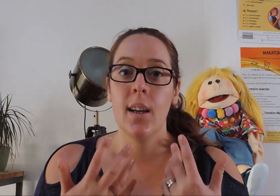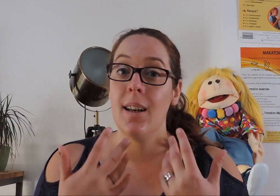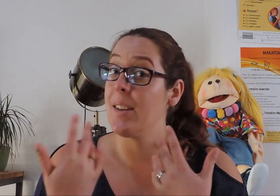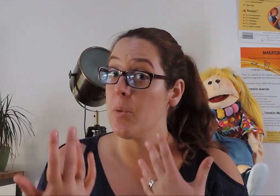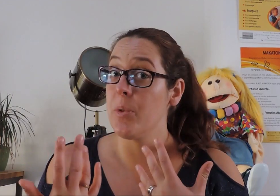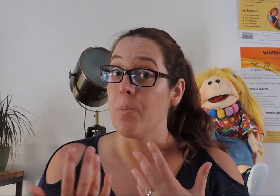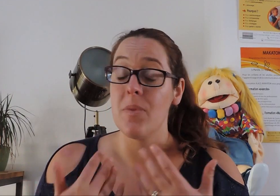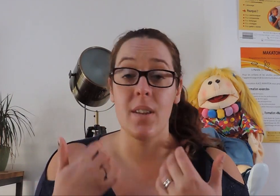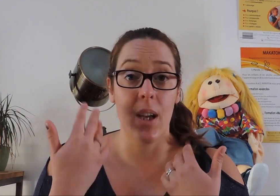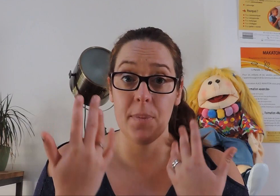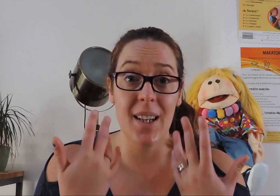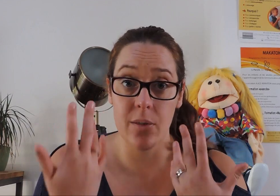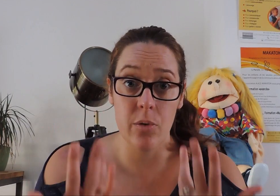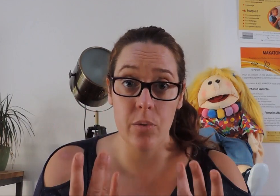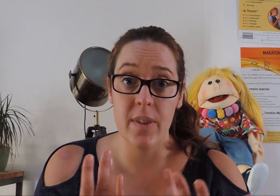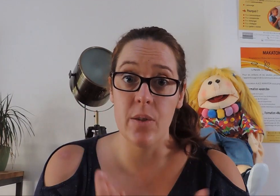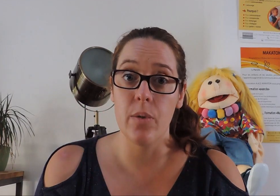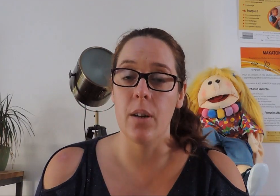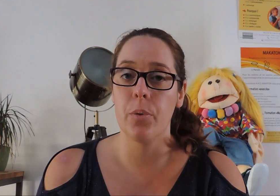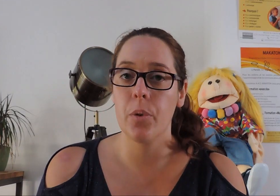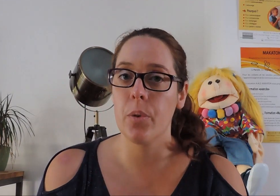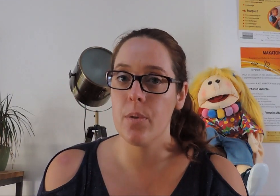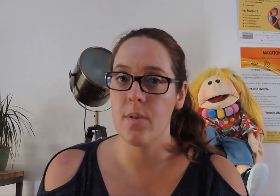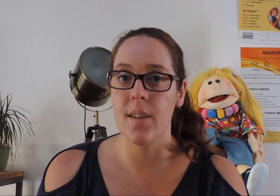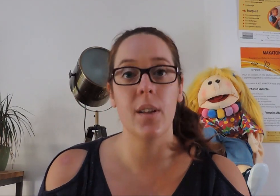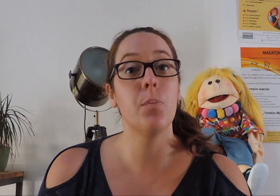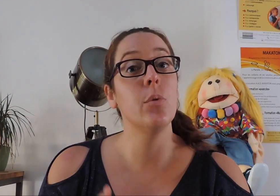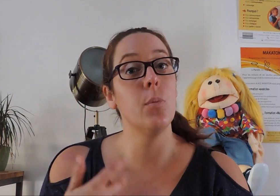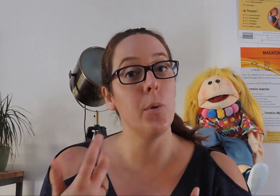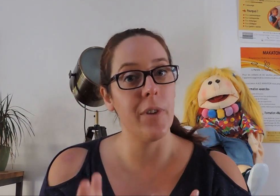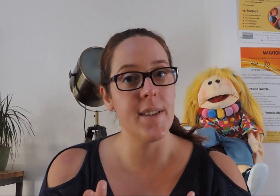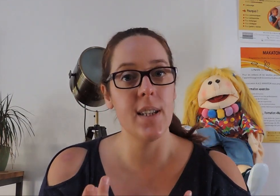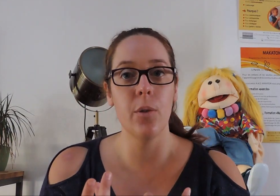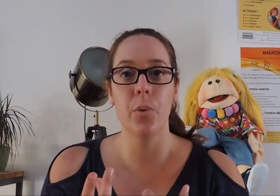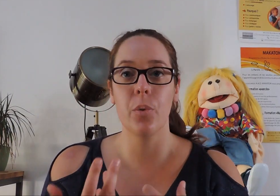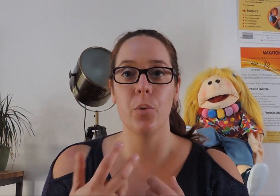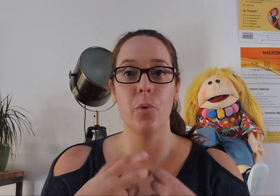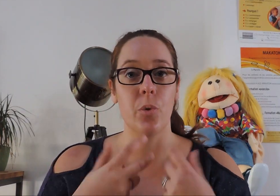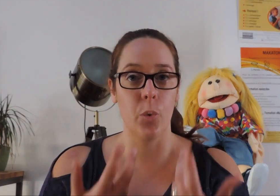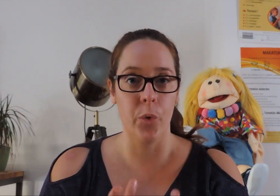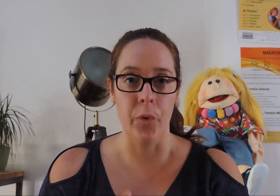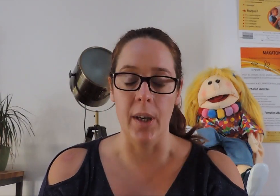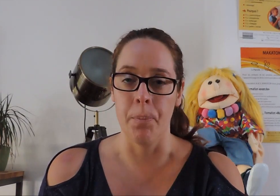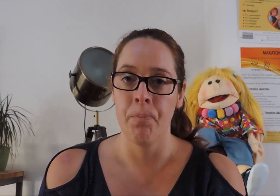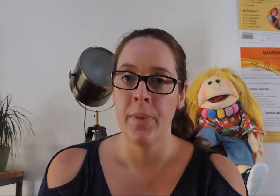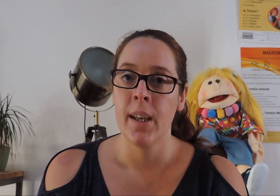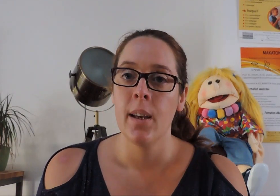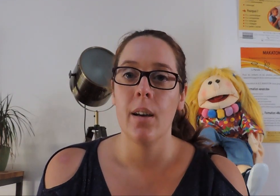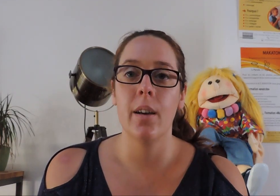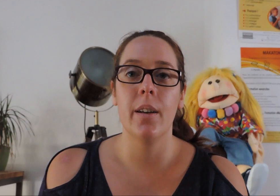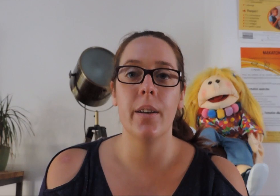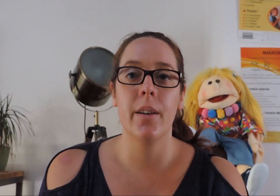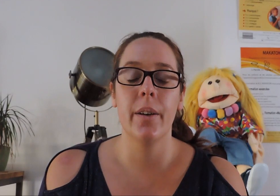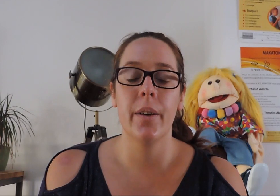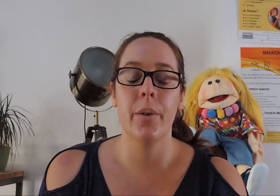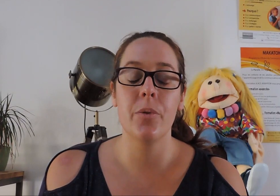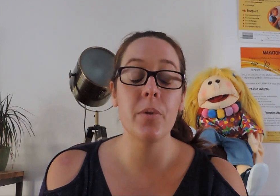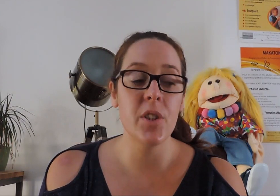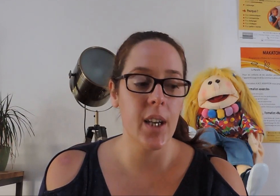l'attention ça va capter l'attention visuelle donc ça va être beaucoup plus facile de se concentrer ensuite je